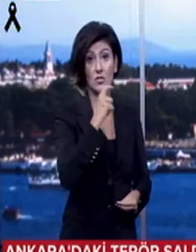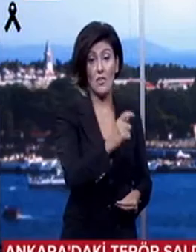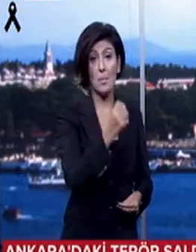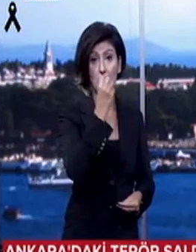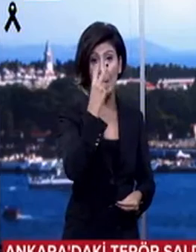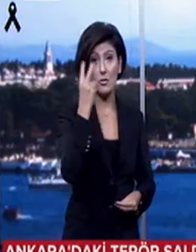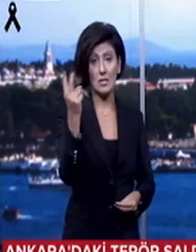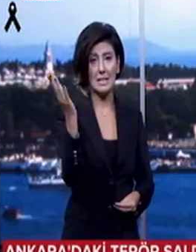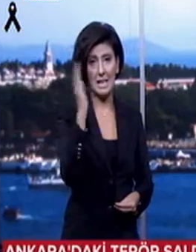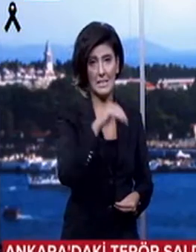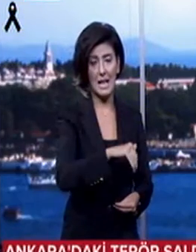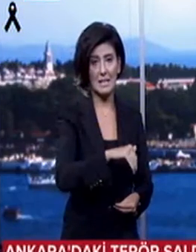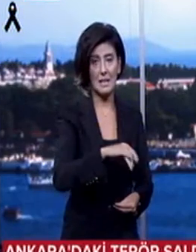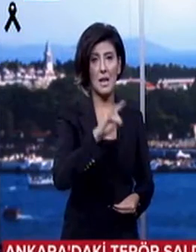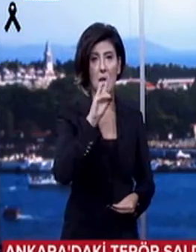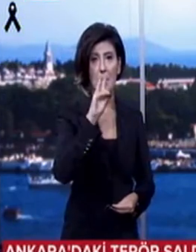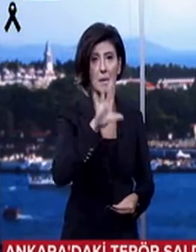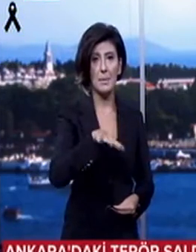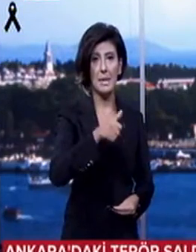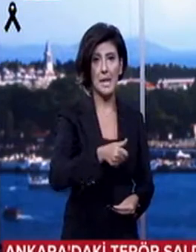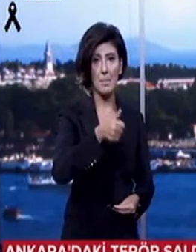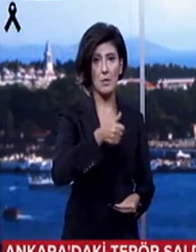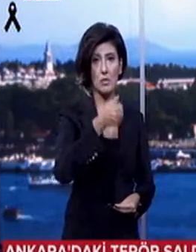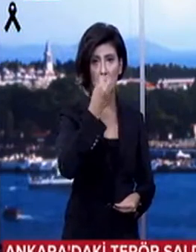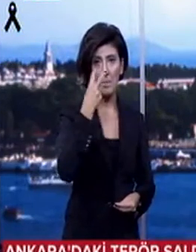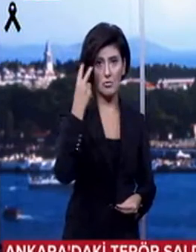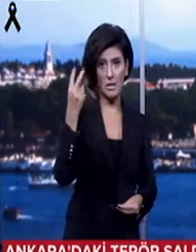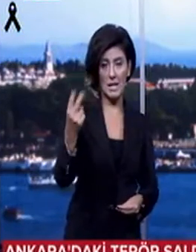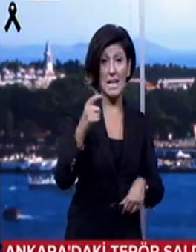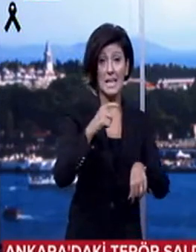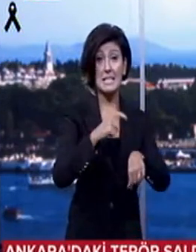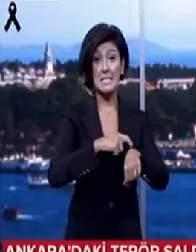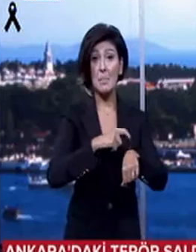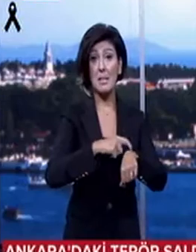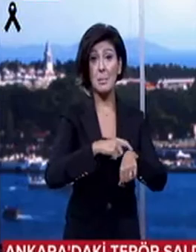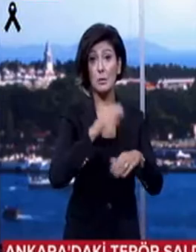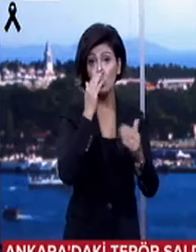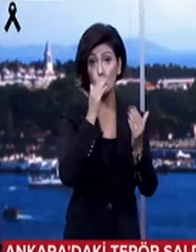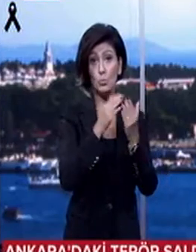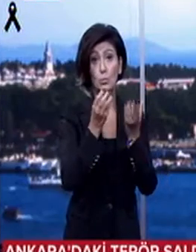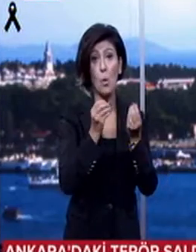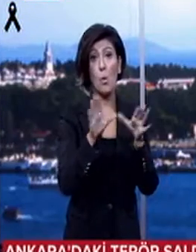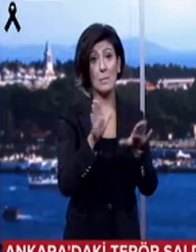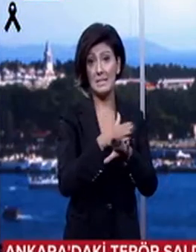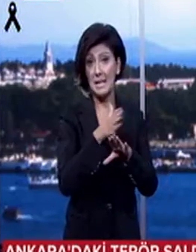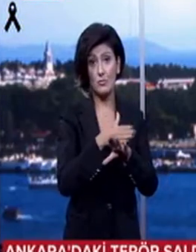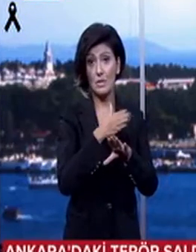cevap Bahçeli'den geldi. MHP Genel Başkanı Bahçeli, zamanlamanın uygun olmadığı